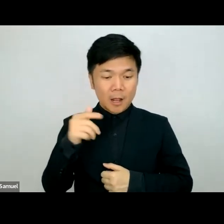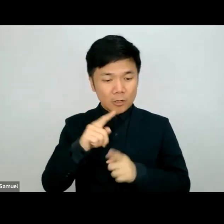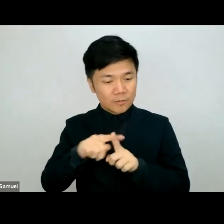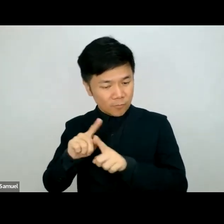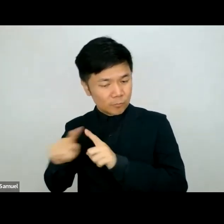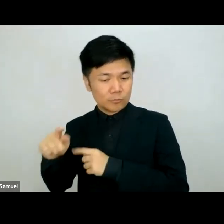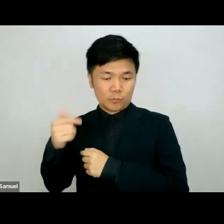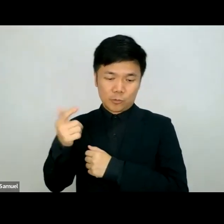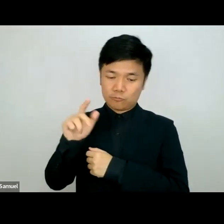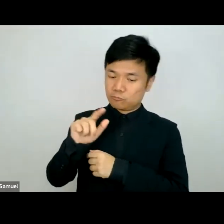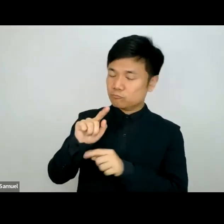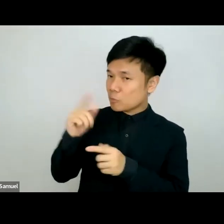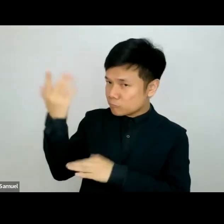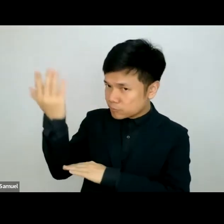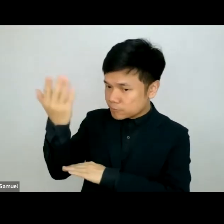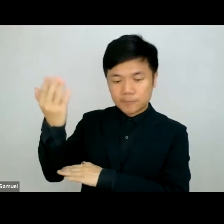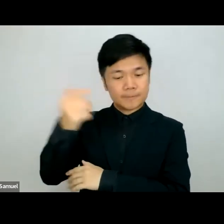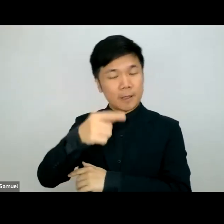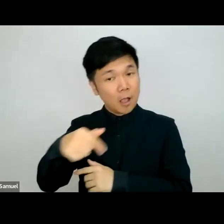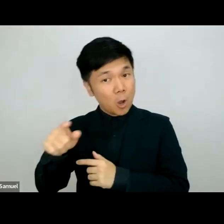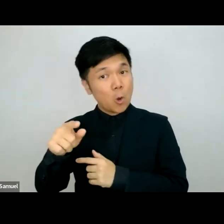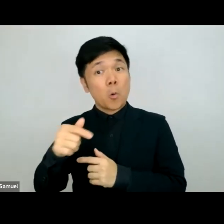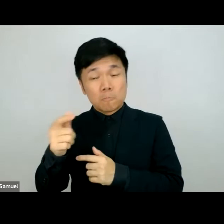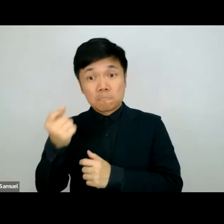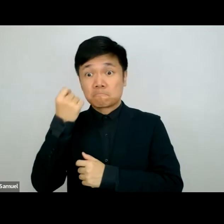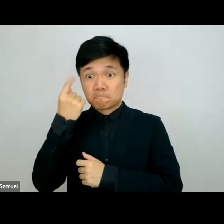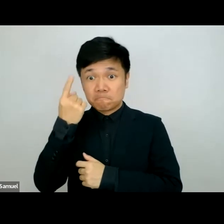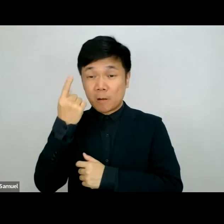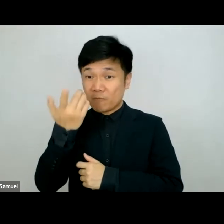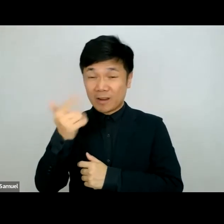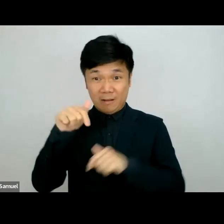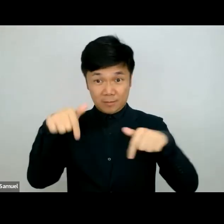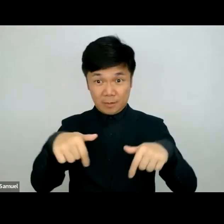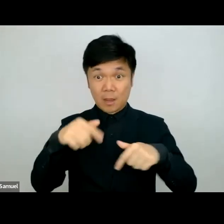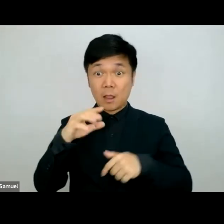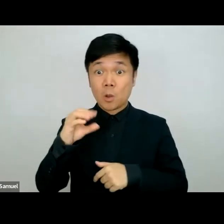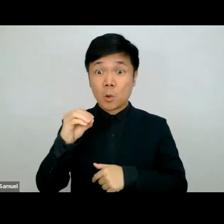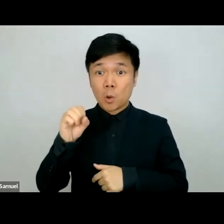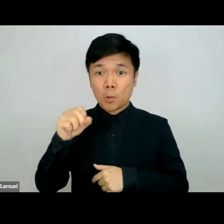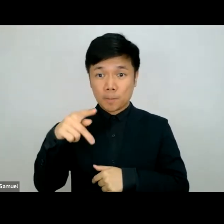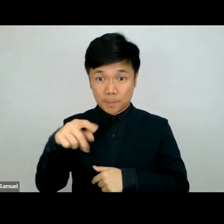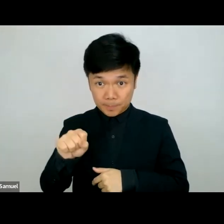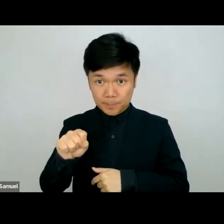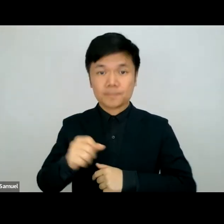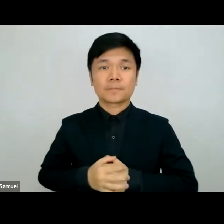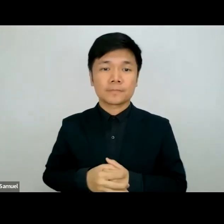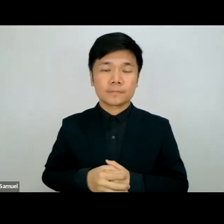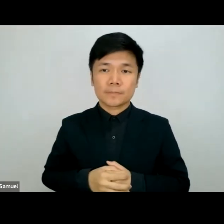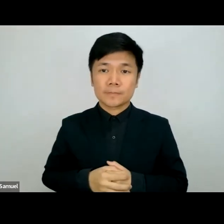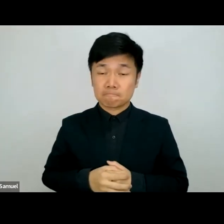a parlé du réseau CLAD et tous les autres réseaux qui travaillent ensemble dans le contexte du changement